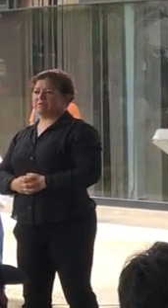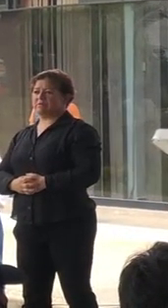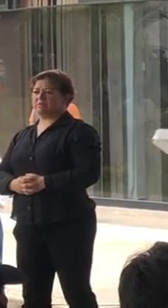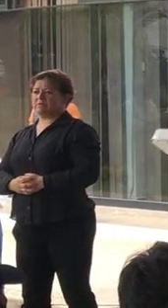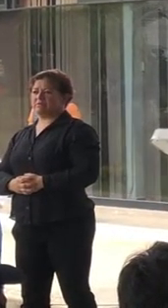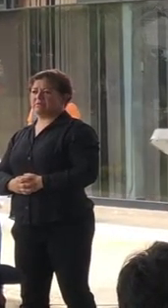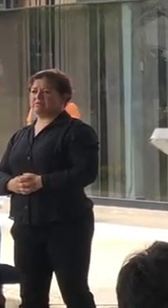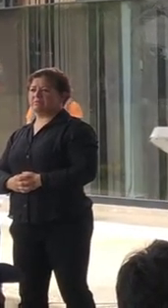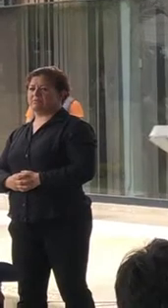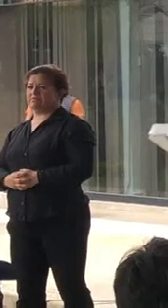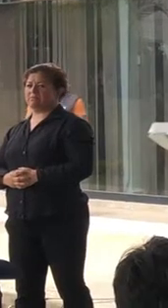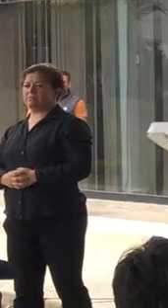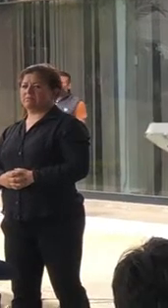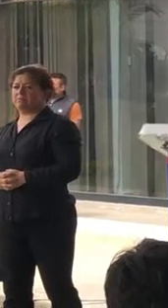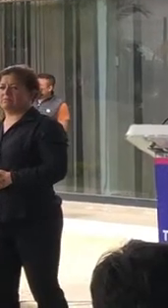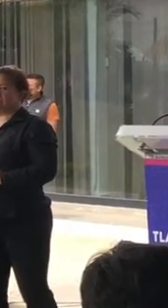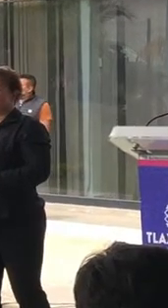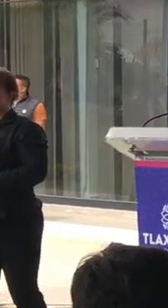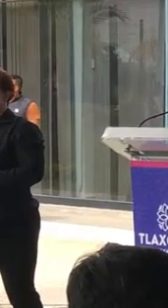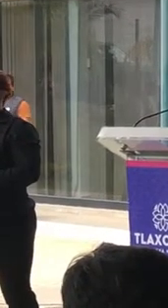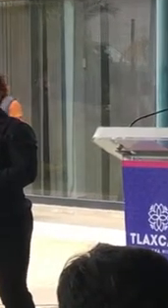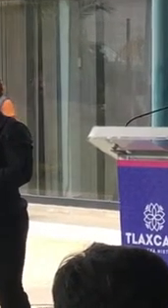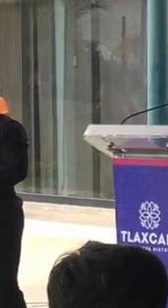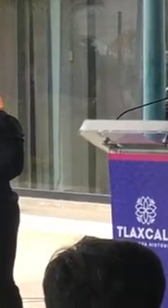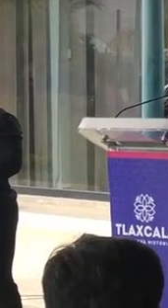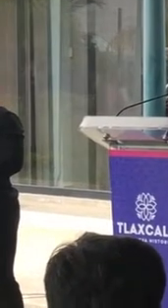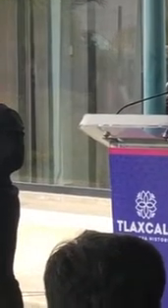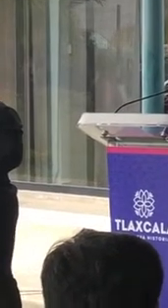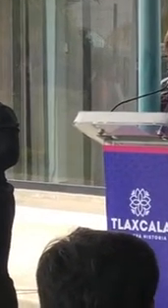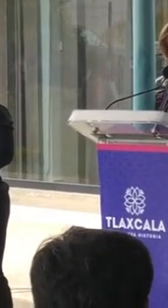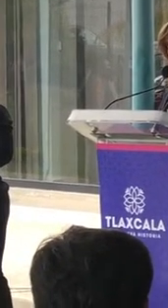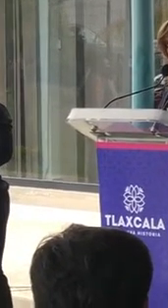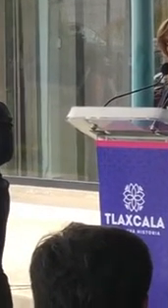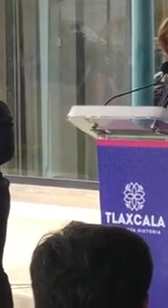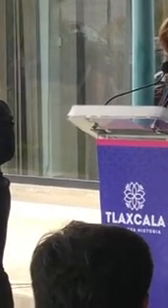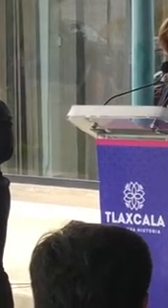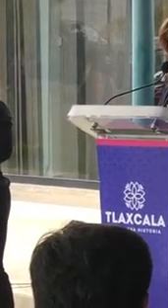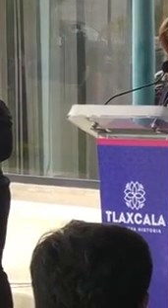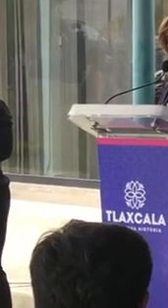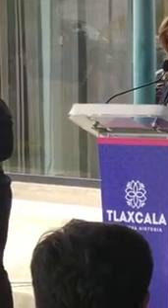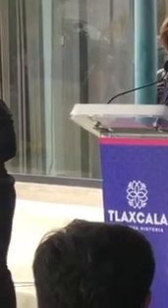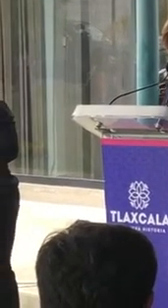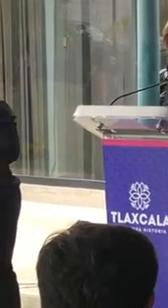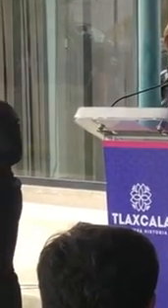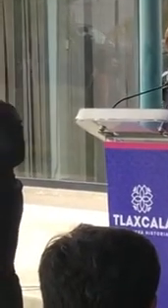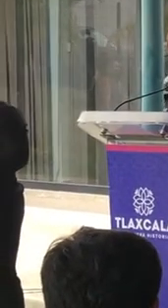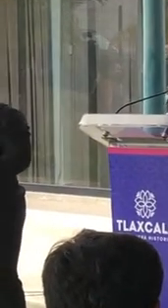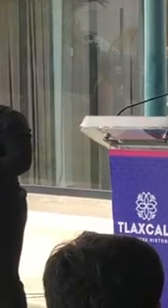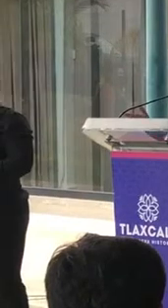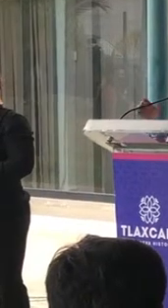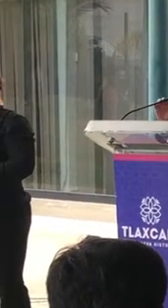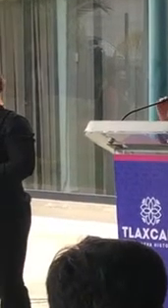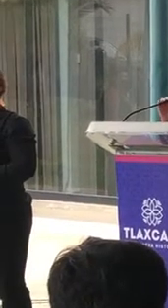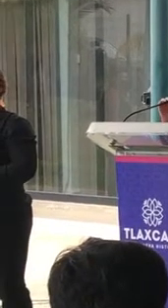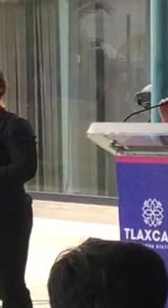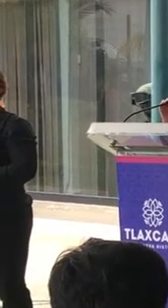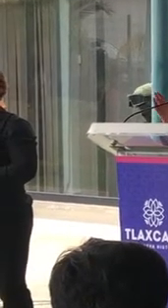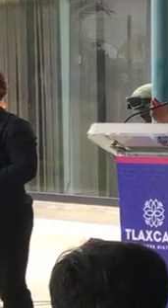qué va esto este registro que queremos tener pues tiene